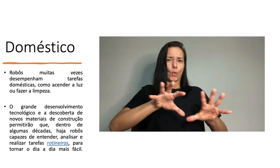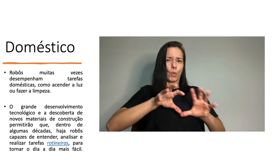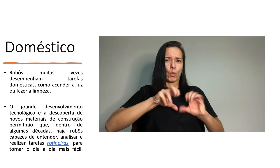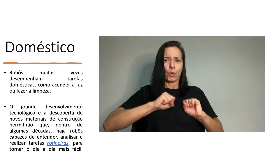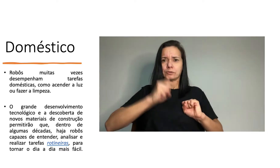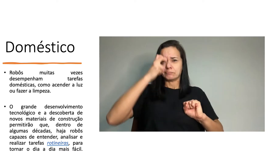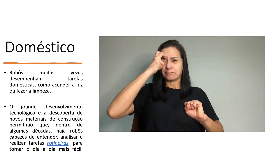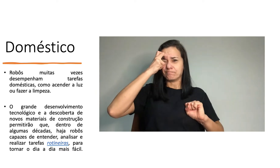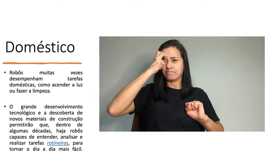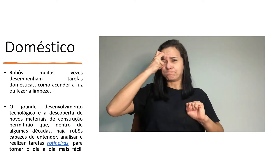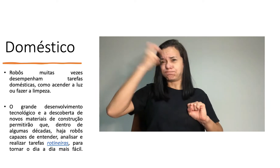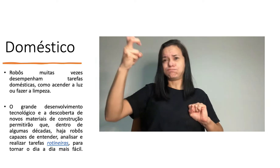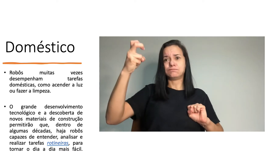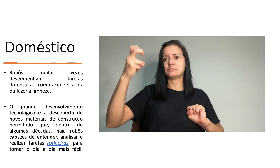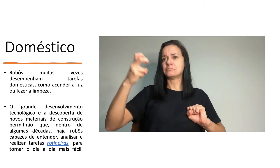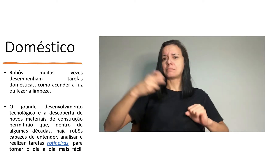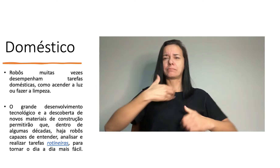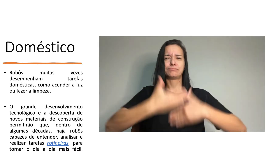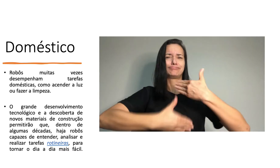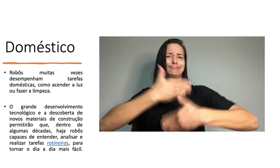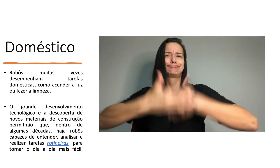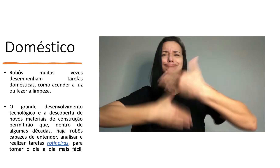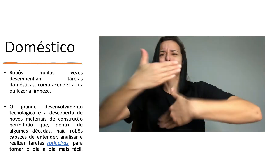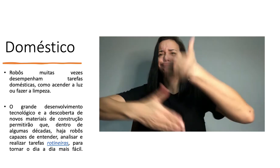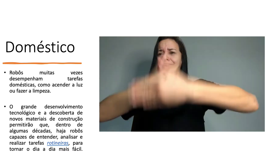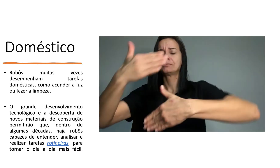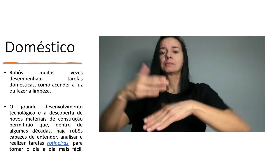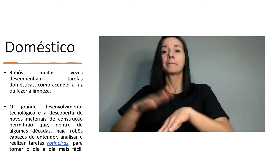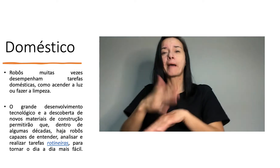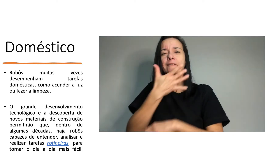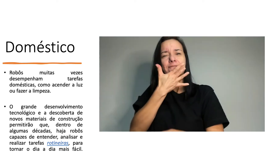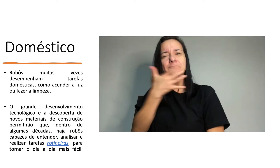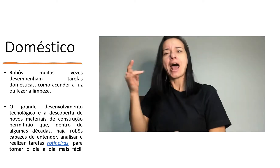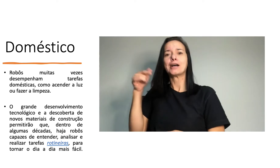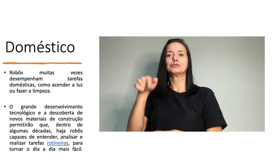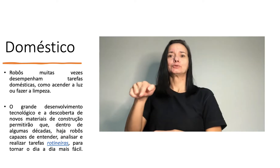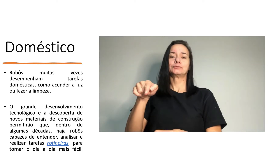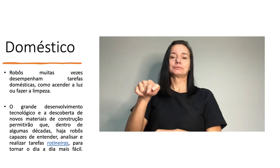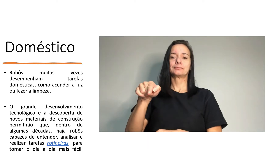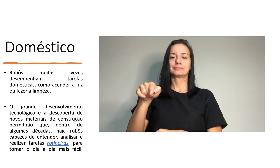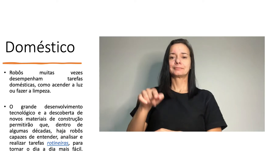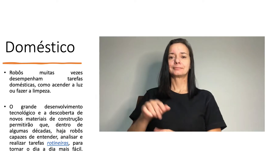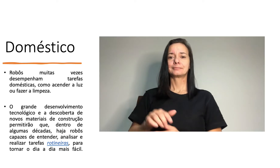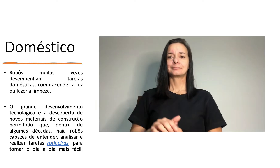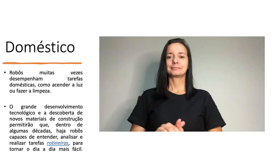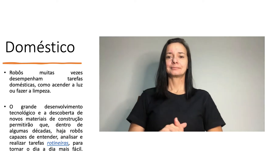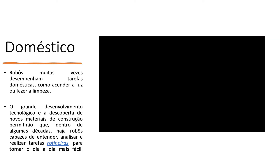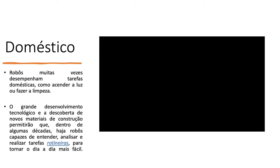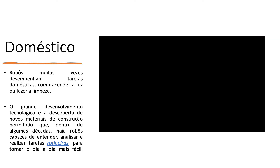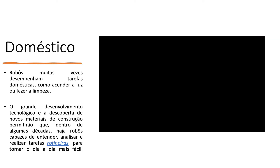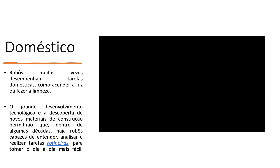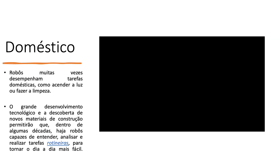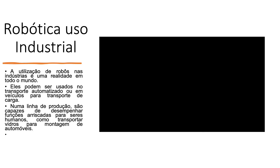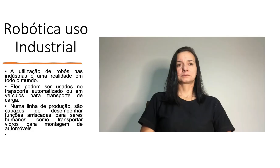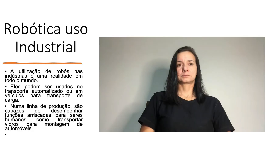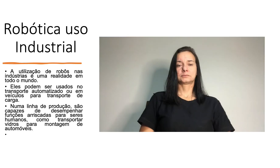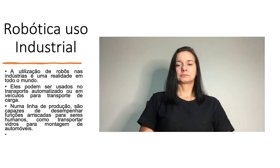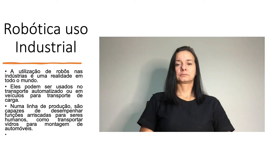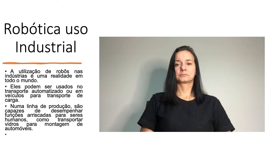robôs sejam cada vez mais capazes de entender, analisar tarefas, tornando o dia a dia cada vez mais